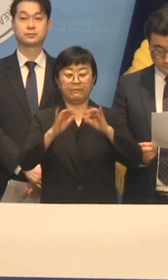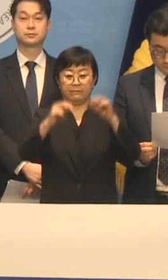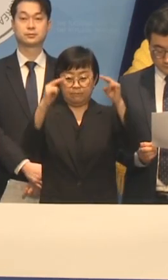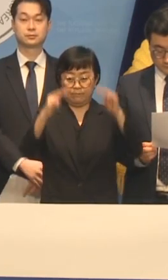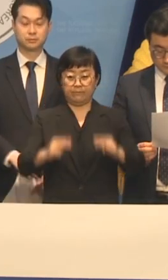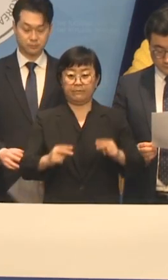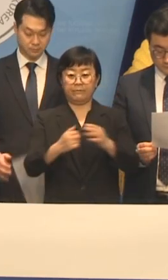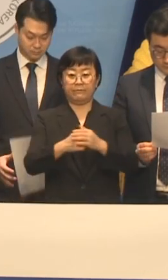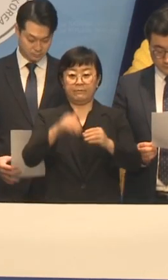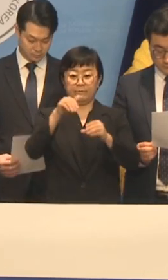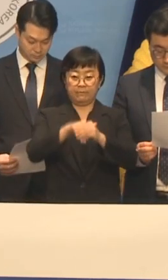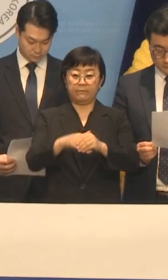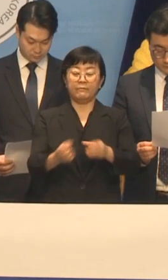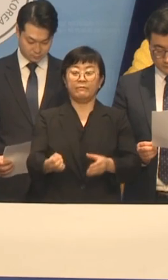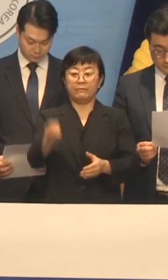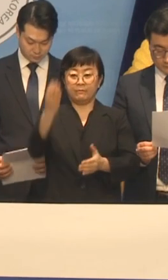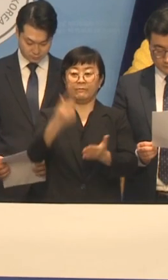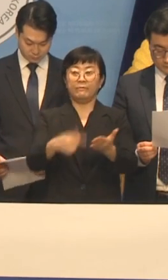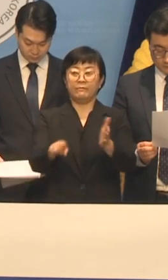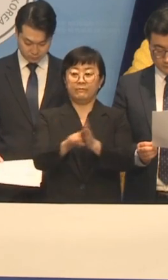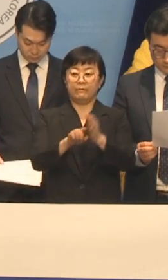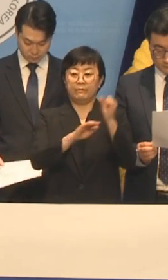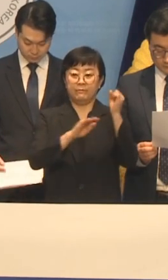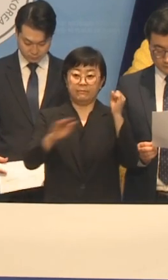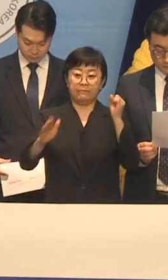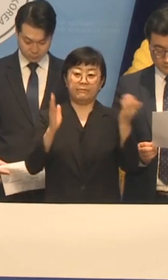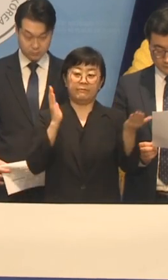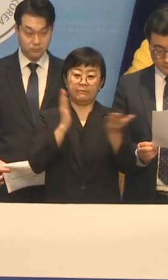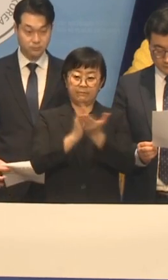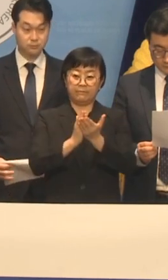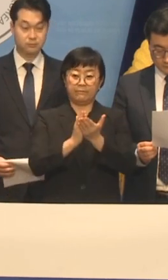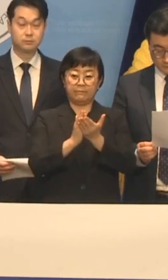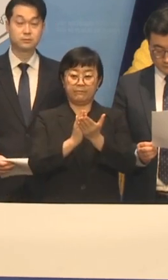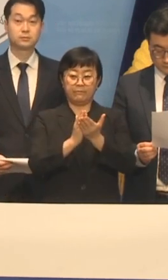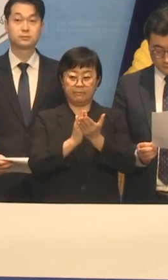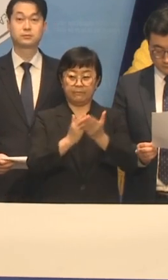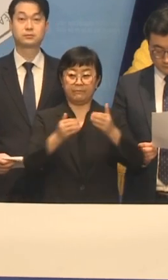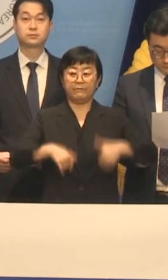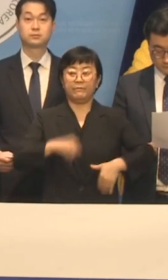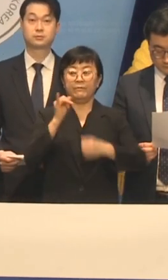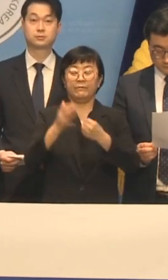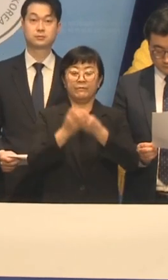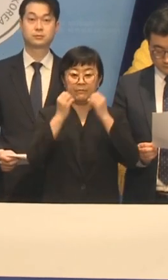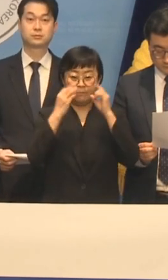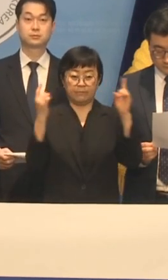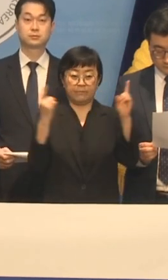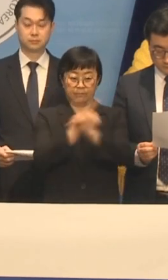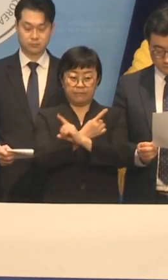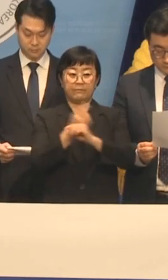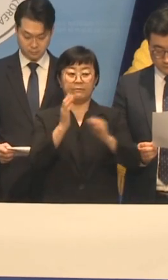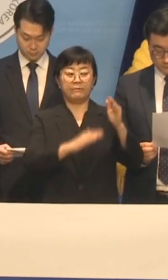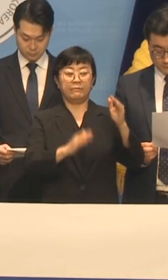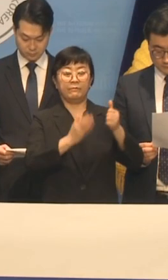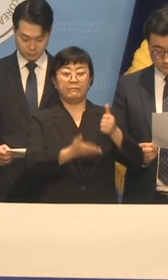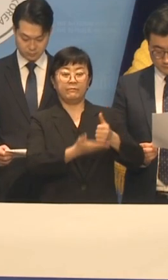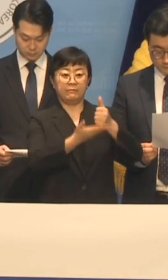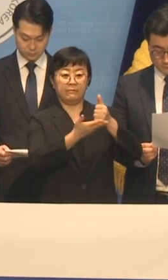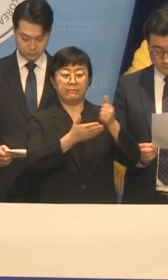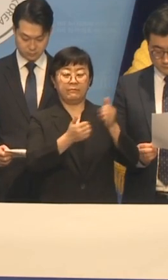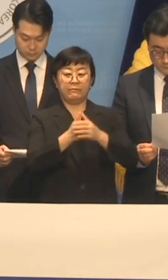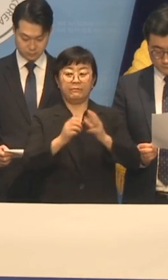눈높이와 총선 승리라는 기준에 따른 공천에 승복해야 하고, 혁신 공천과 선당